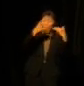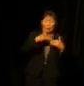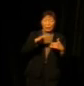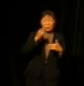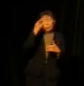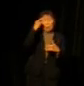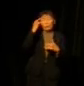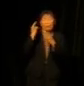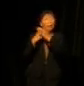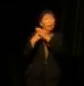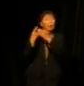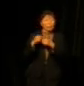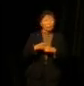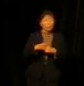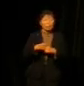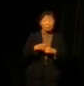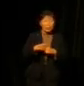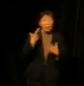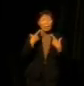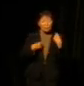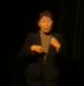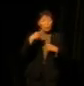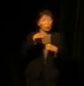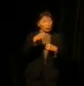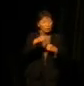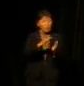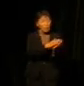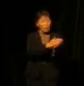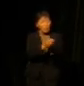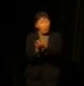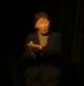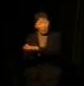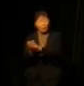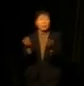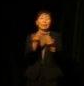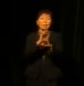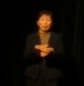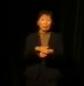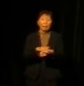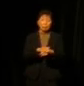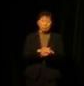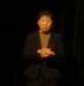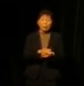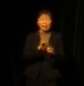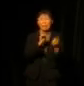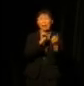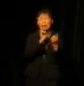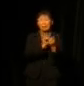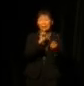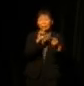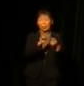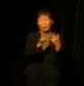11日、10名が亡くなってしまった。対照的な例です。それでこんなことがあった